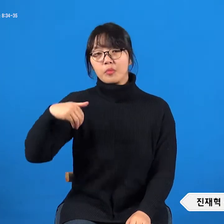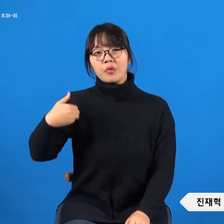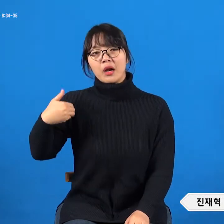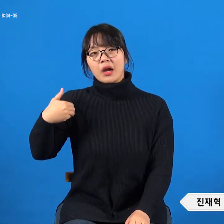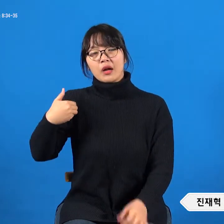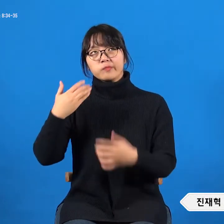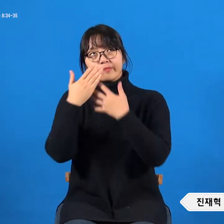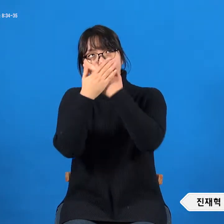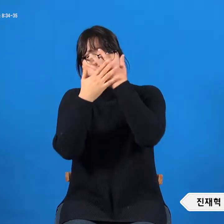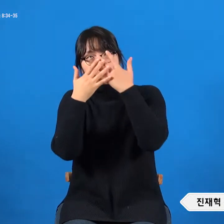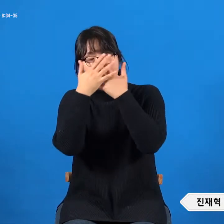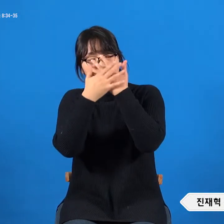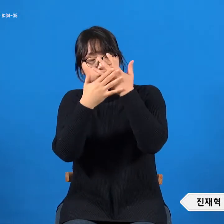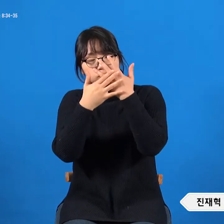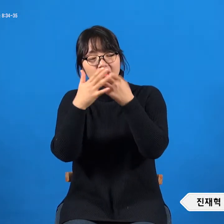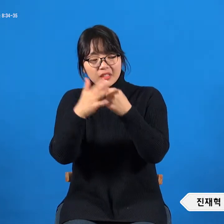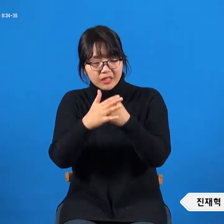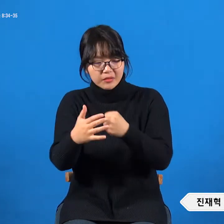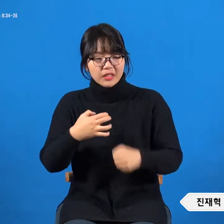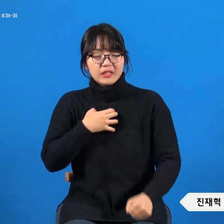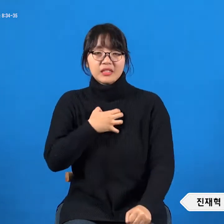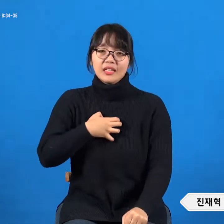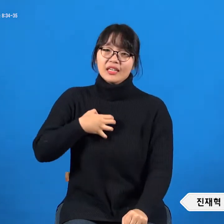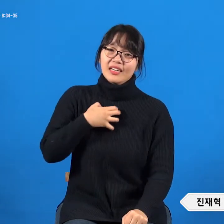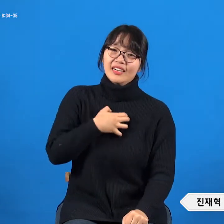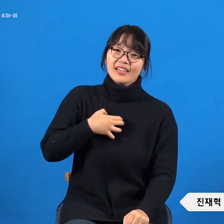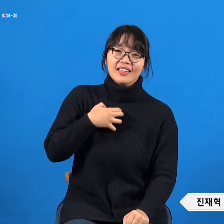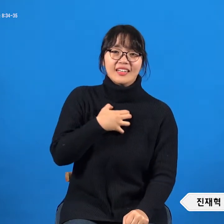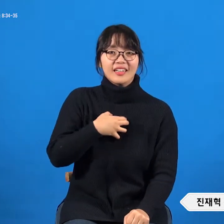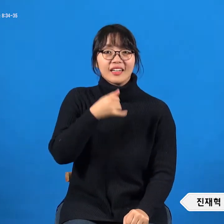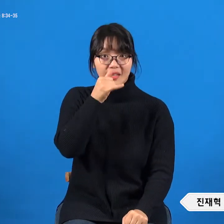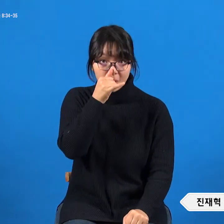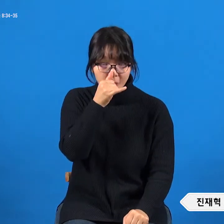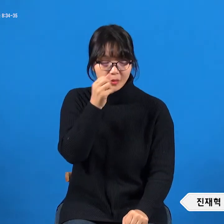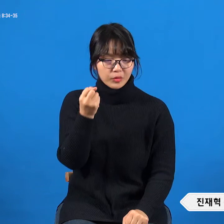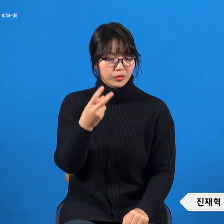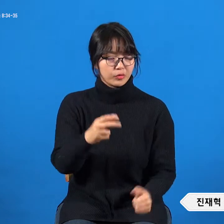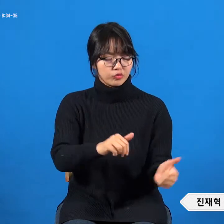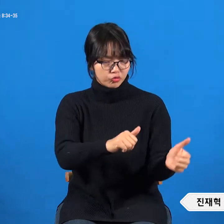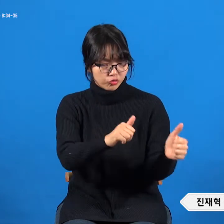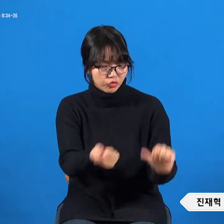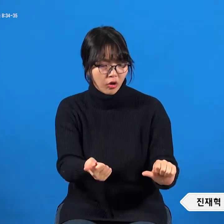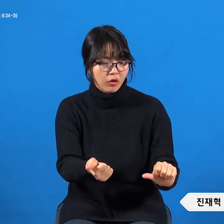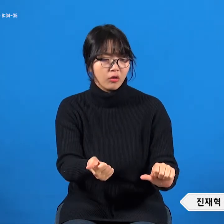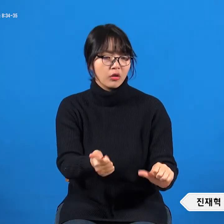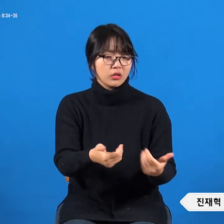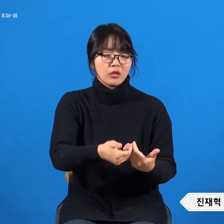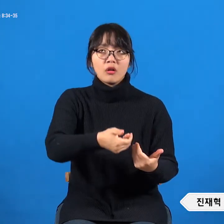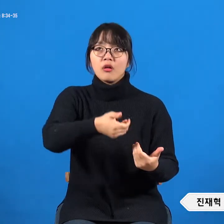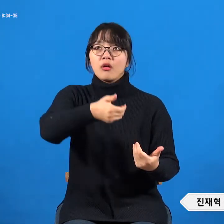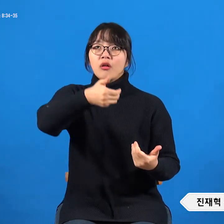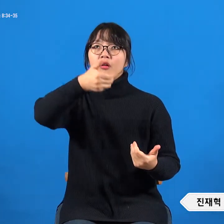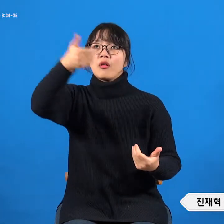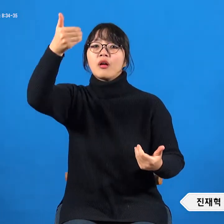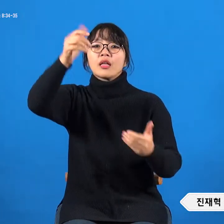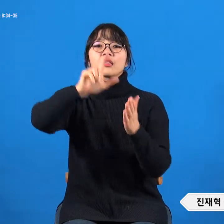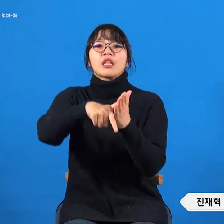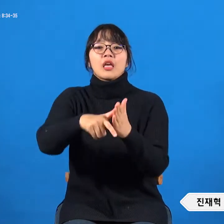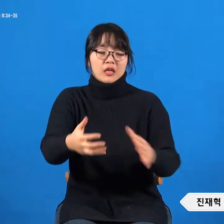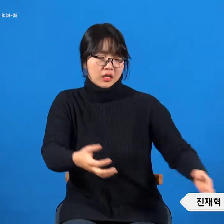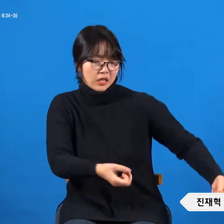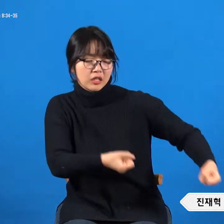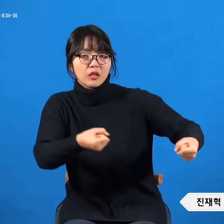있습니다. 아니, 이 세상을 떠나며 우리의 모든 것들을 내려놓고 떠나야 되는 상실에